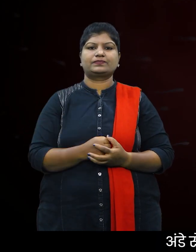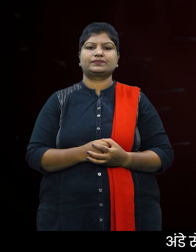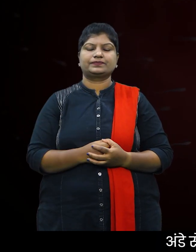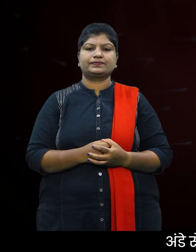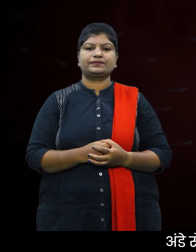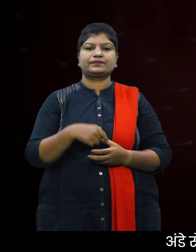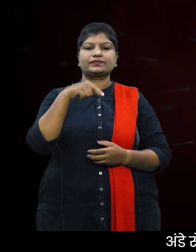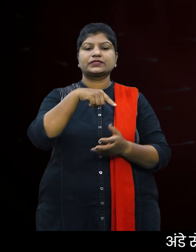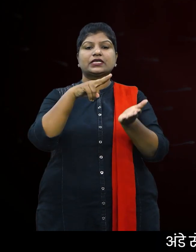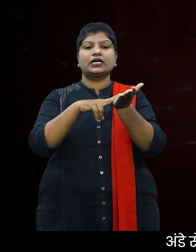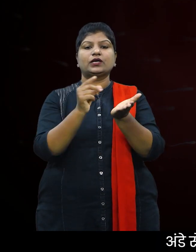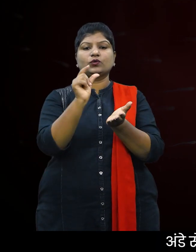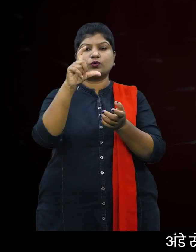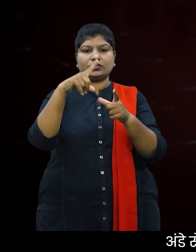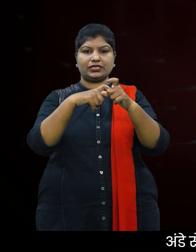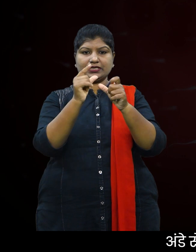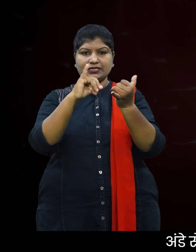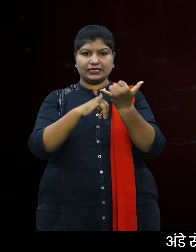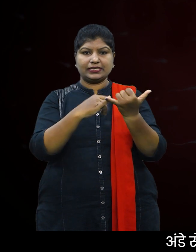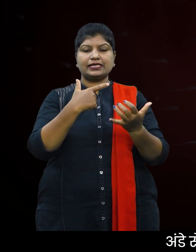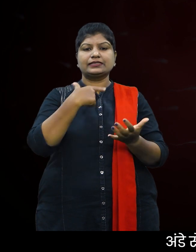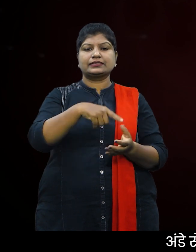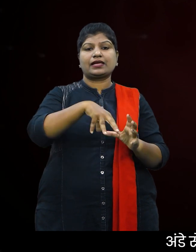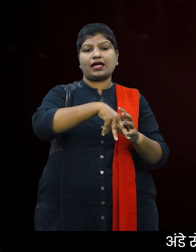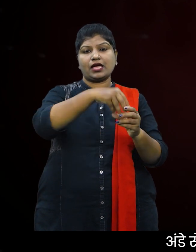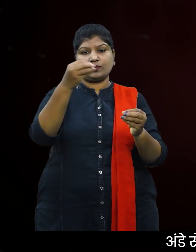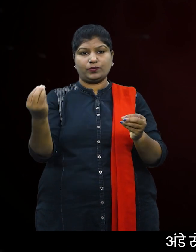अंडे से न्यूक्लियस हटा दिया गया।